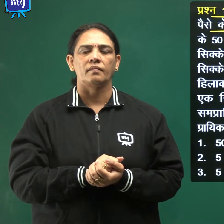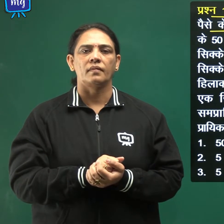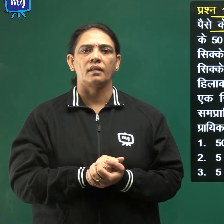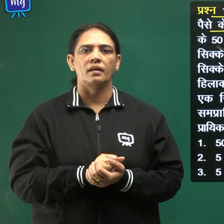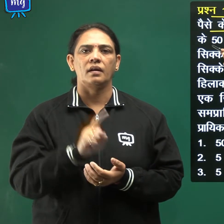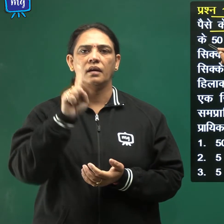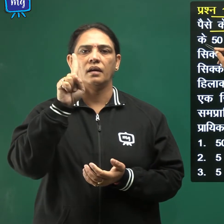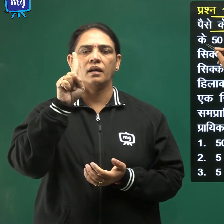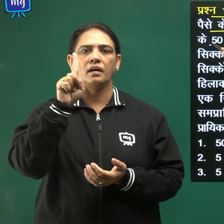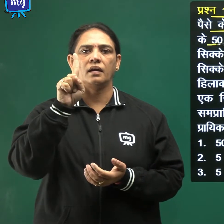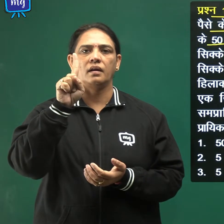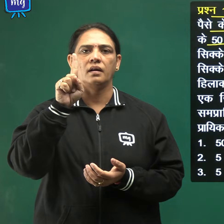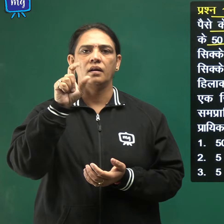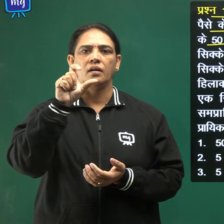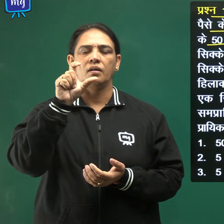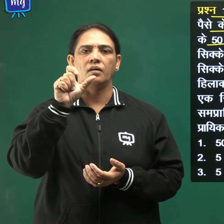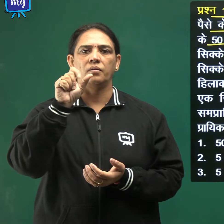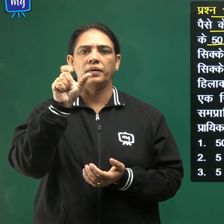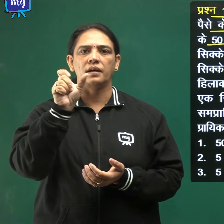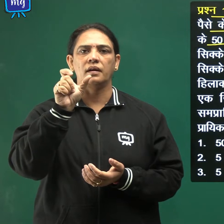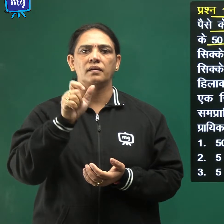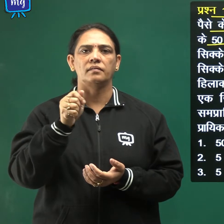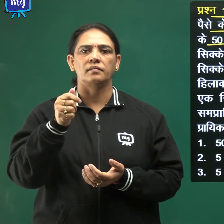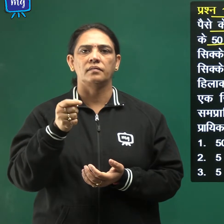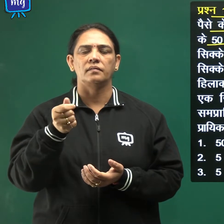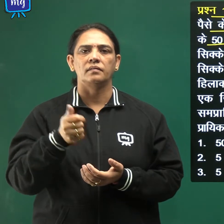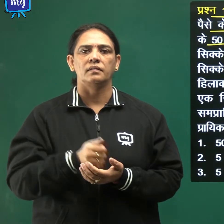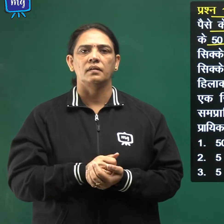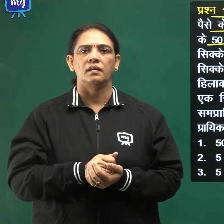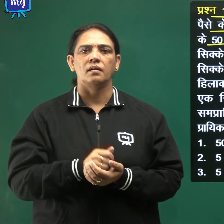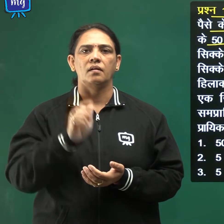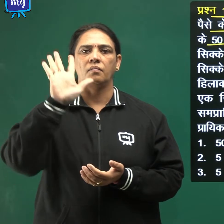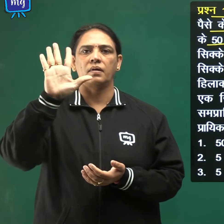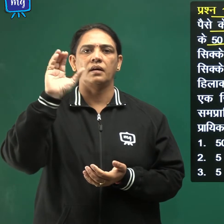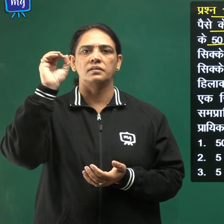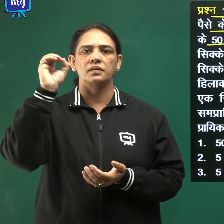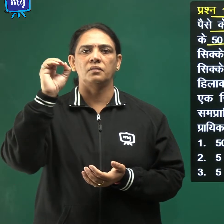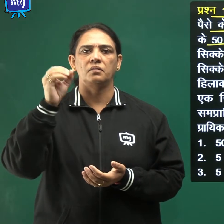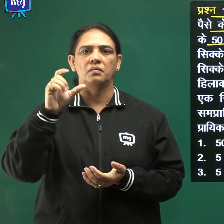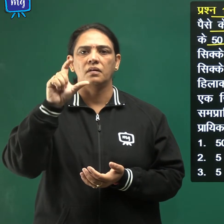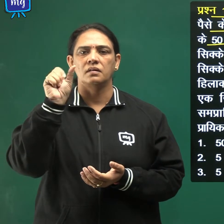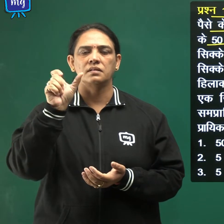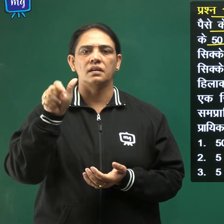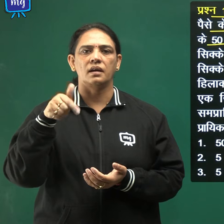है ₹1 के अजय 250 सिक्के हैं